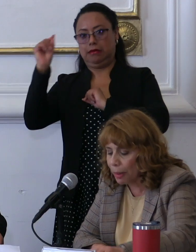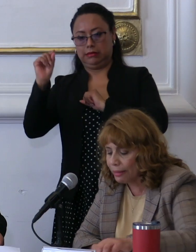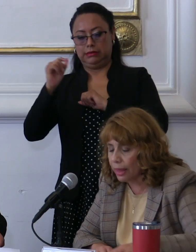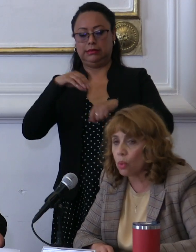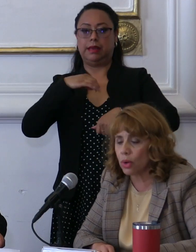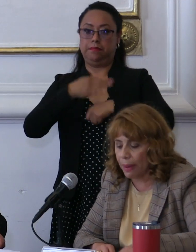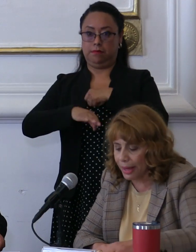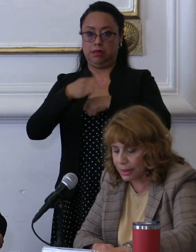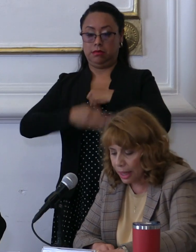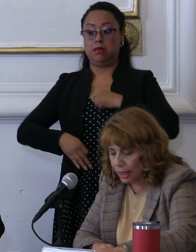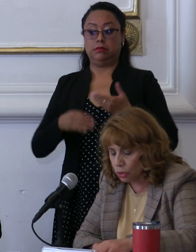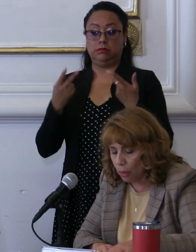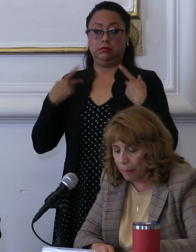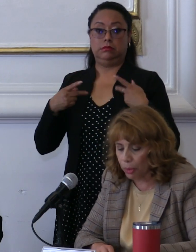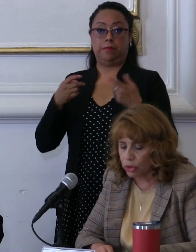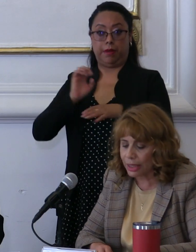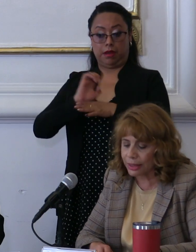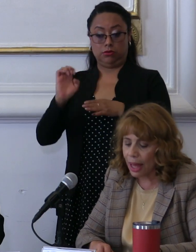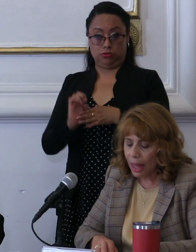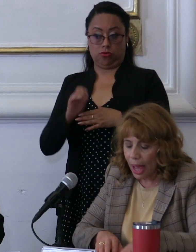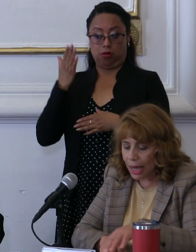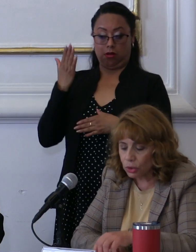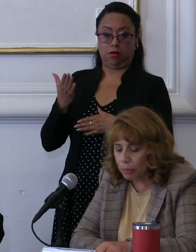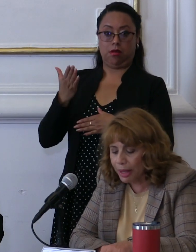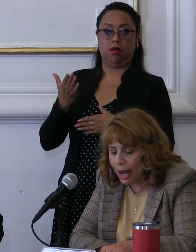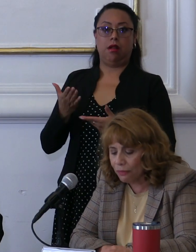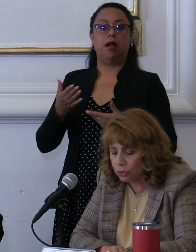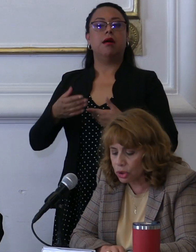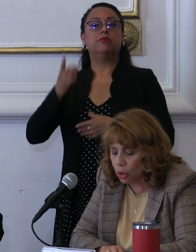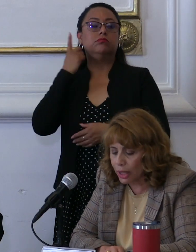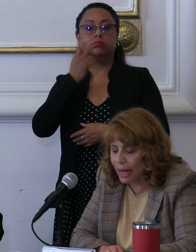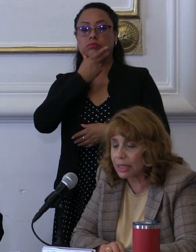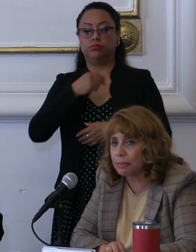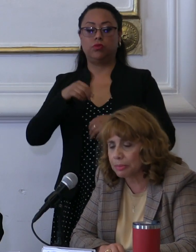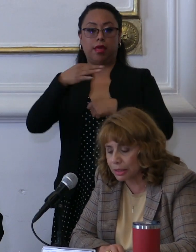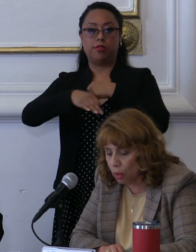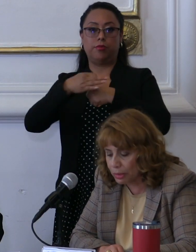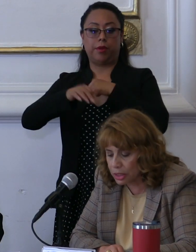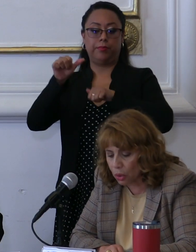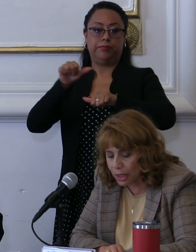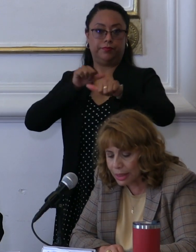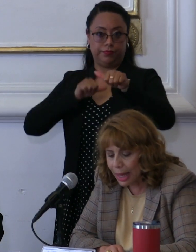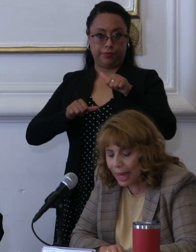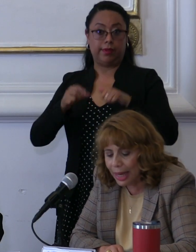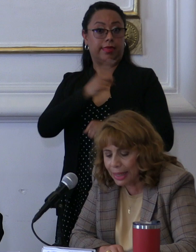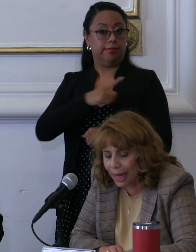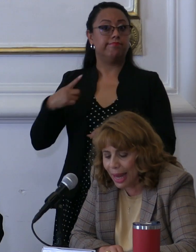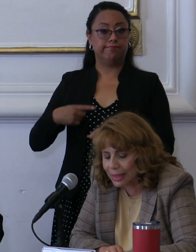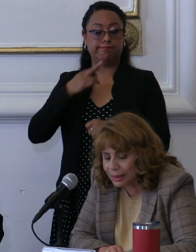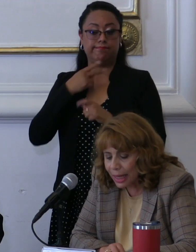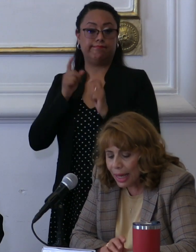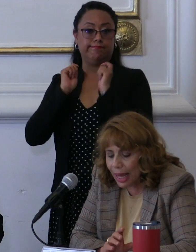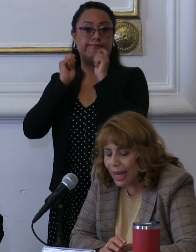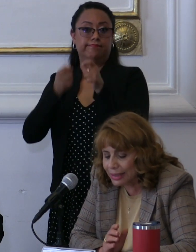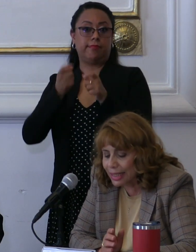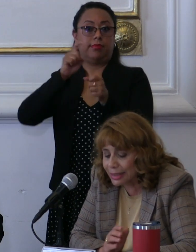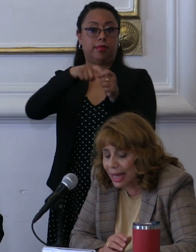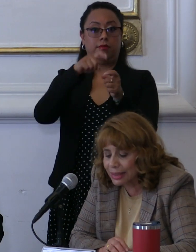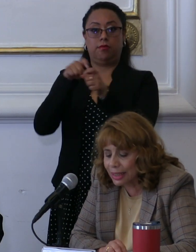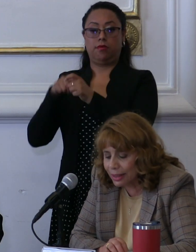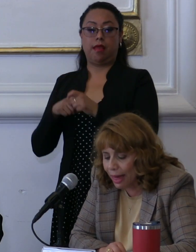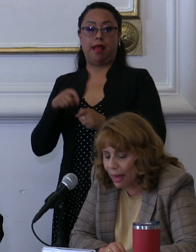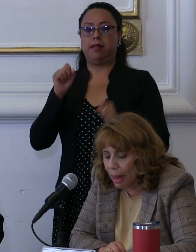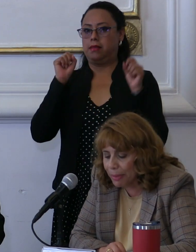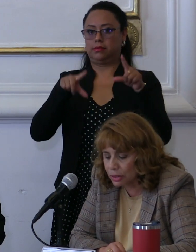el suplente, una vez que tome protesta, asumirá la función en las mismas comisiones en las que